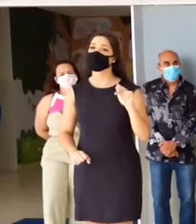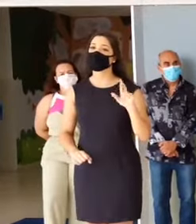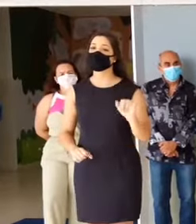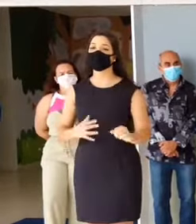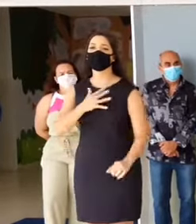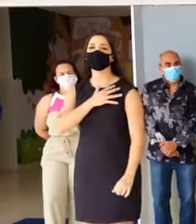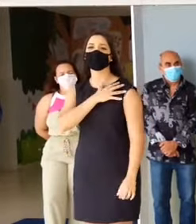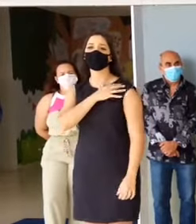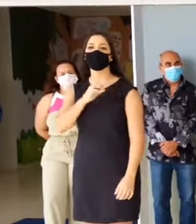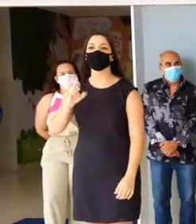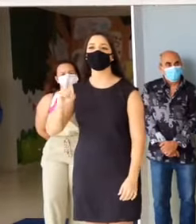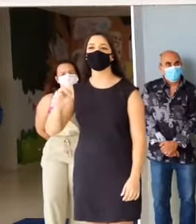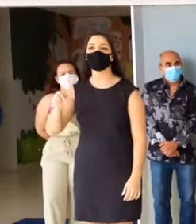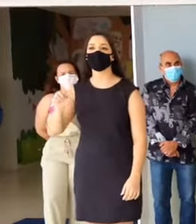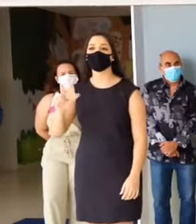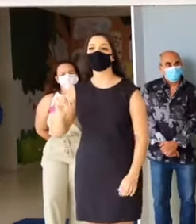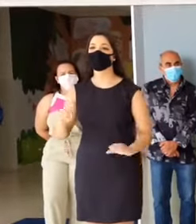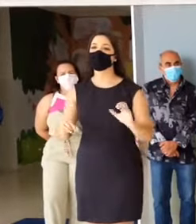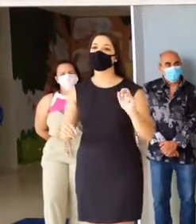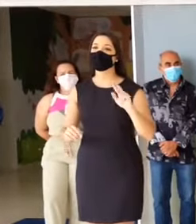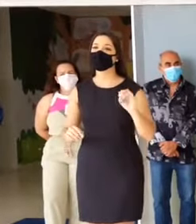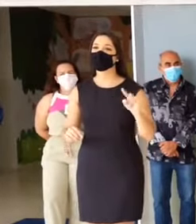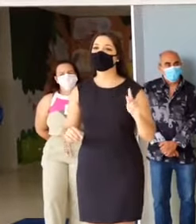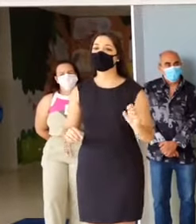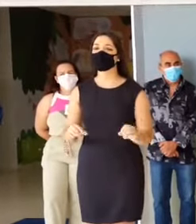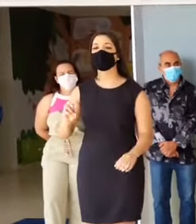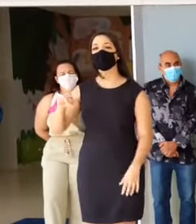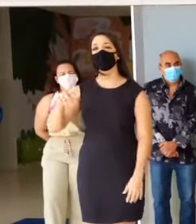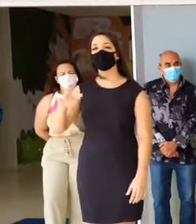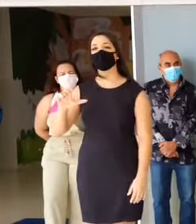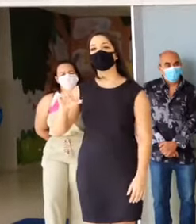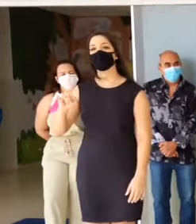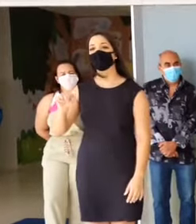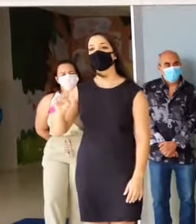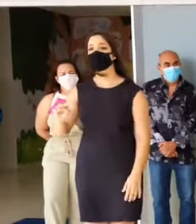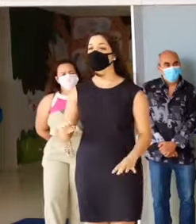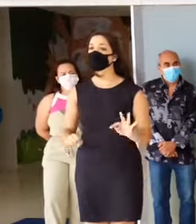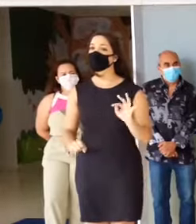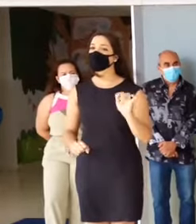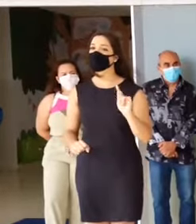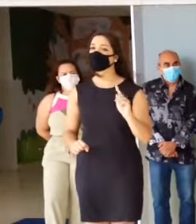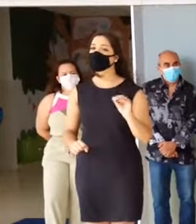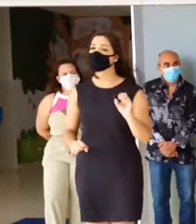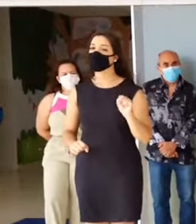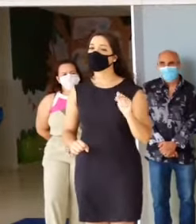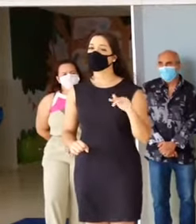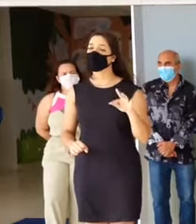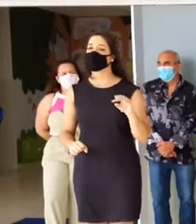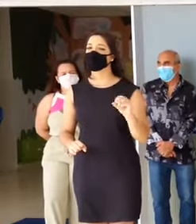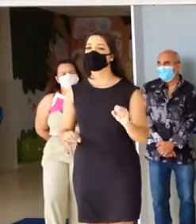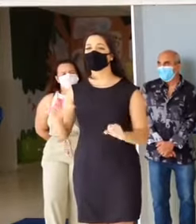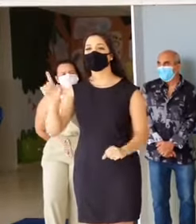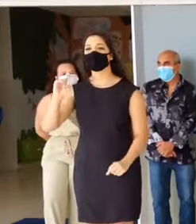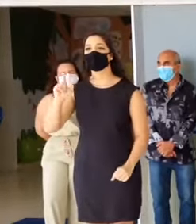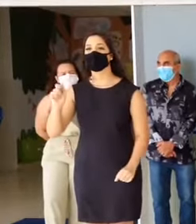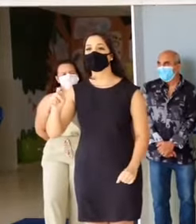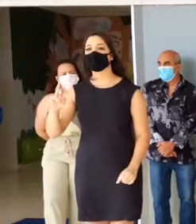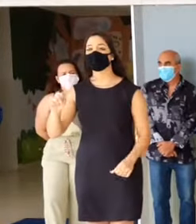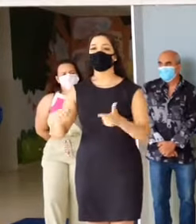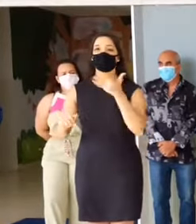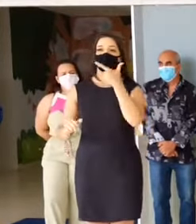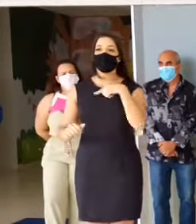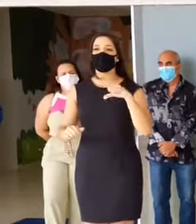Sargento Edinaldo, Carrinho, Neemeias, Biqueias, Charles Santos, Lisa Prado,